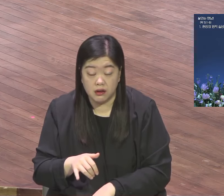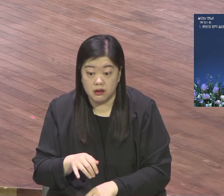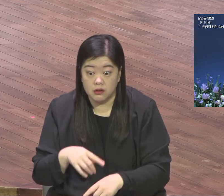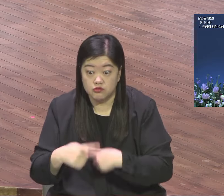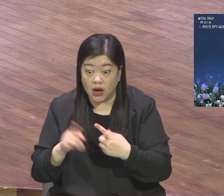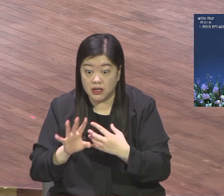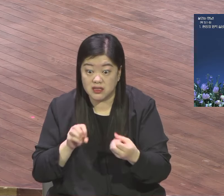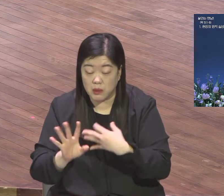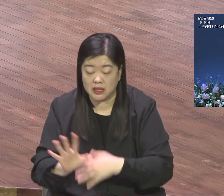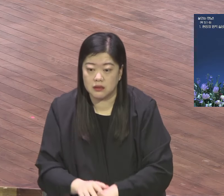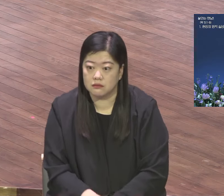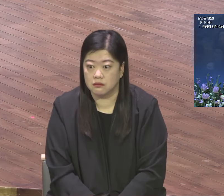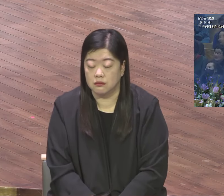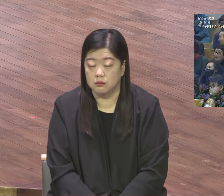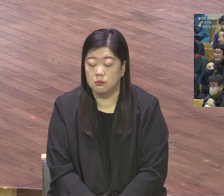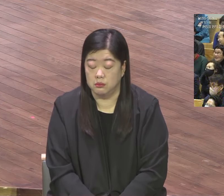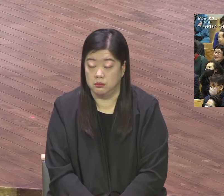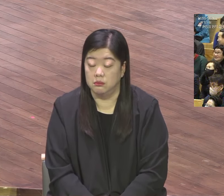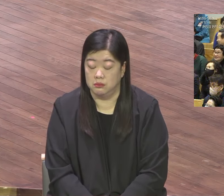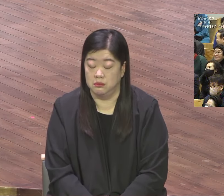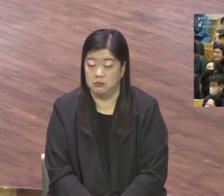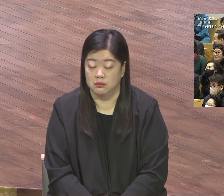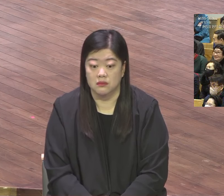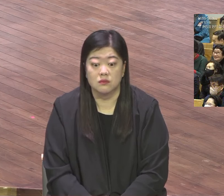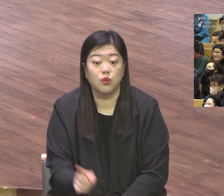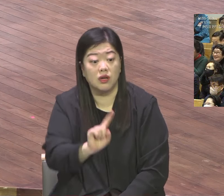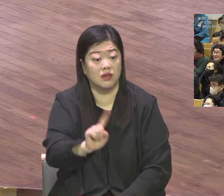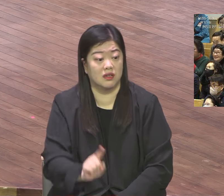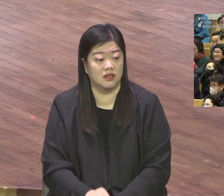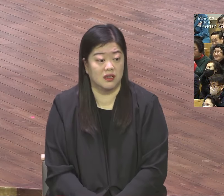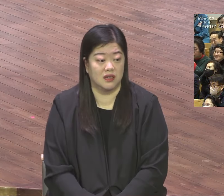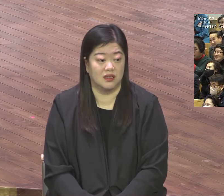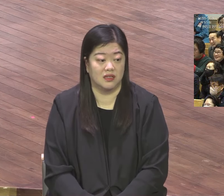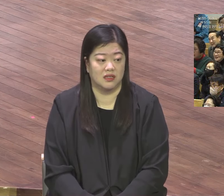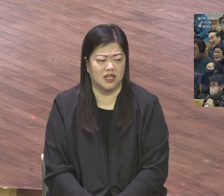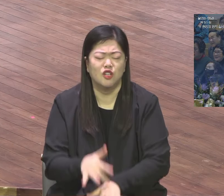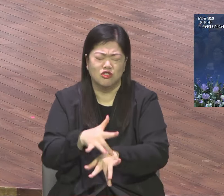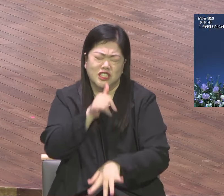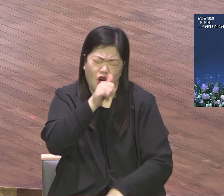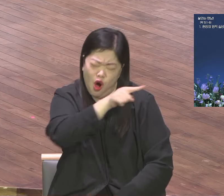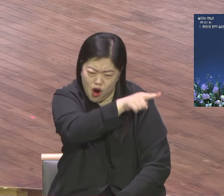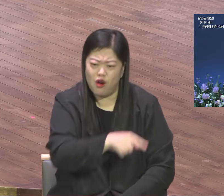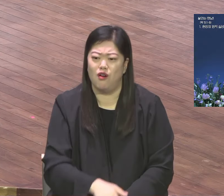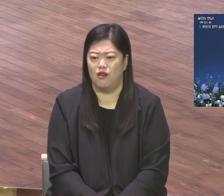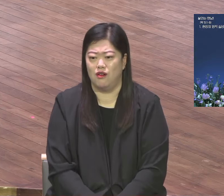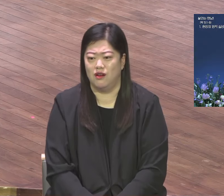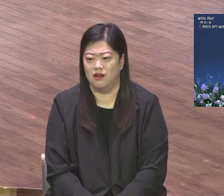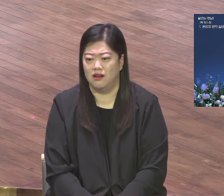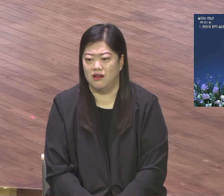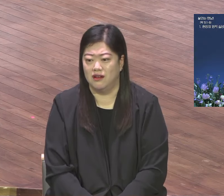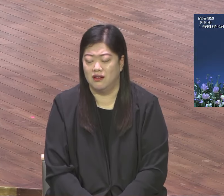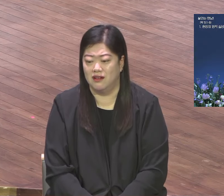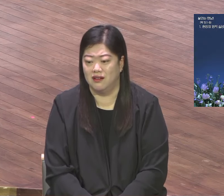완전 쫄려가지고 이제. 영적 실체예요. 뭐 있나?